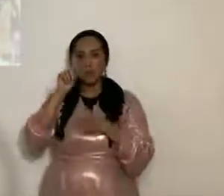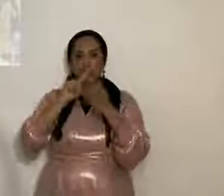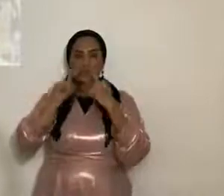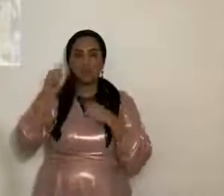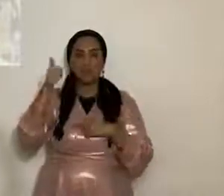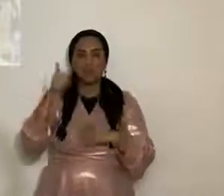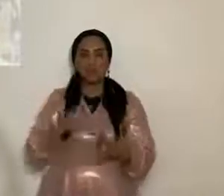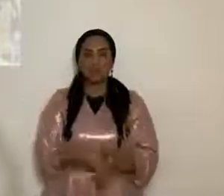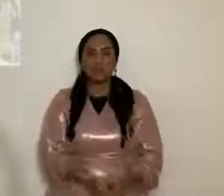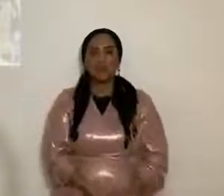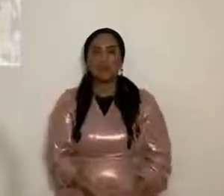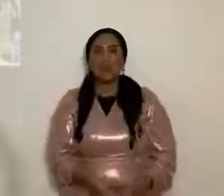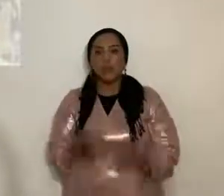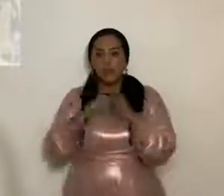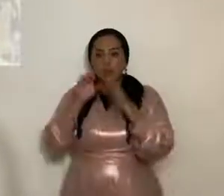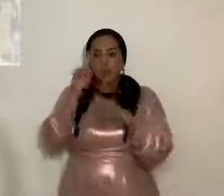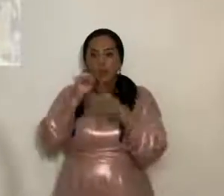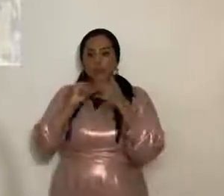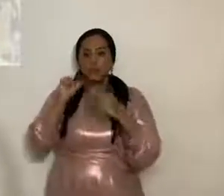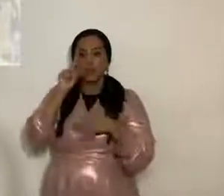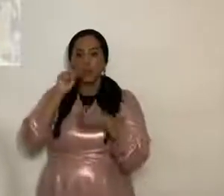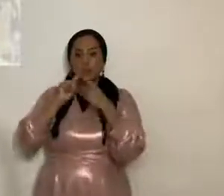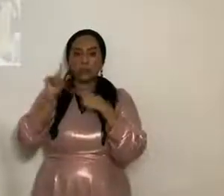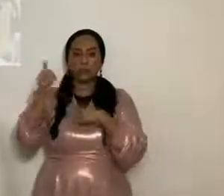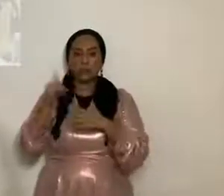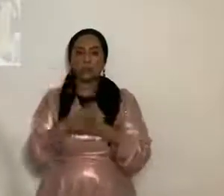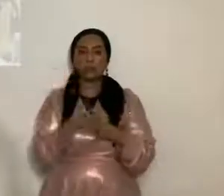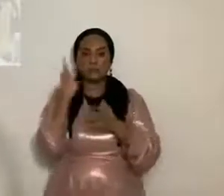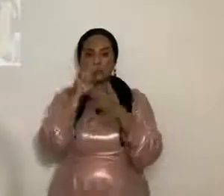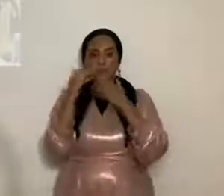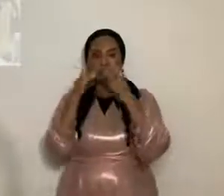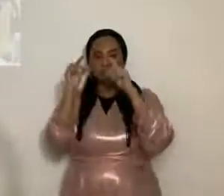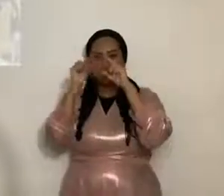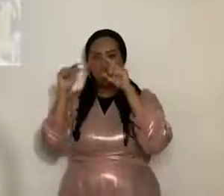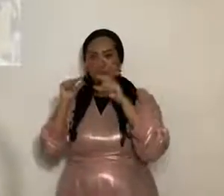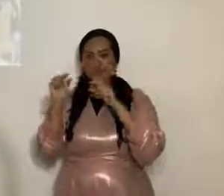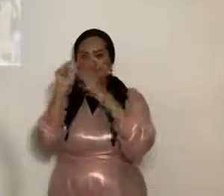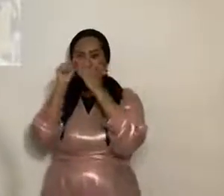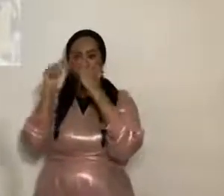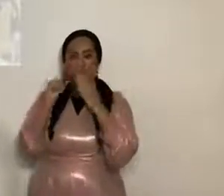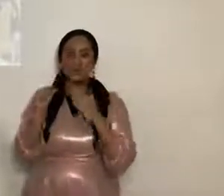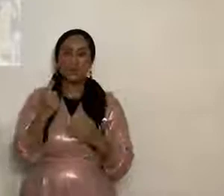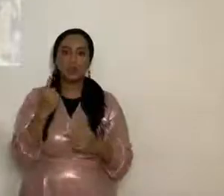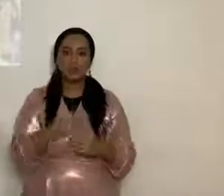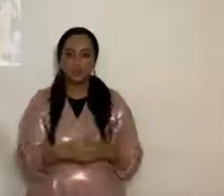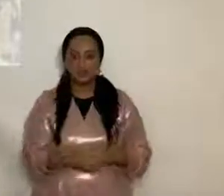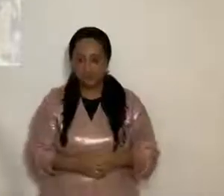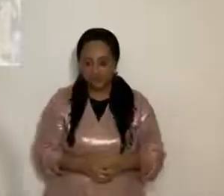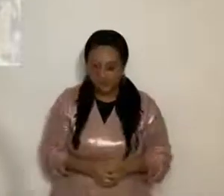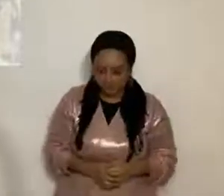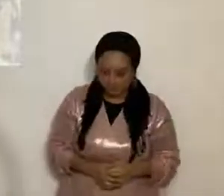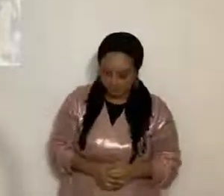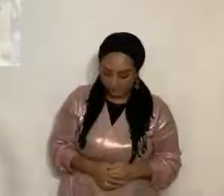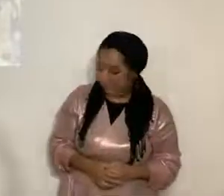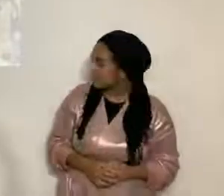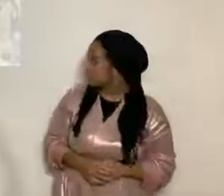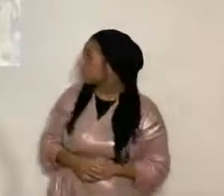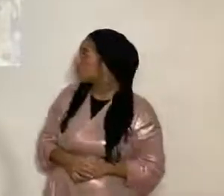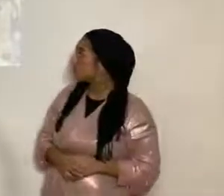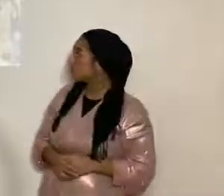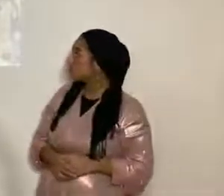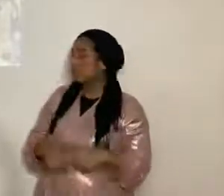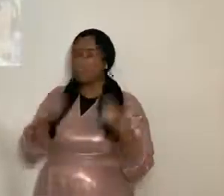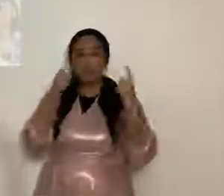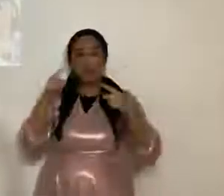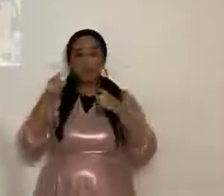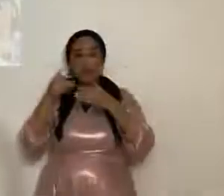Samuel, capítulo 1, versos 1 al 10. Voy a leer algunos versos nada más. Dice aquí: aconteció